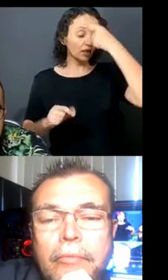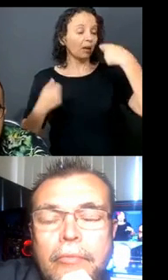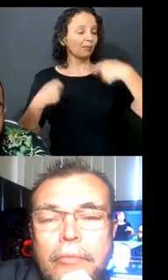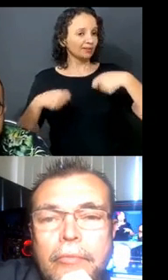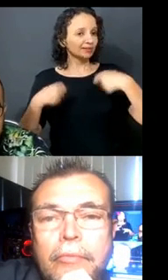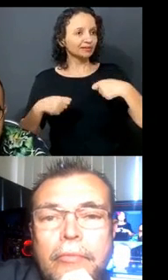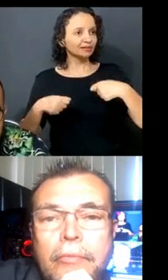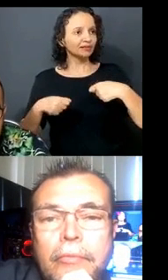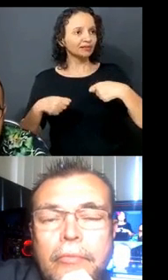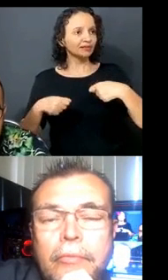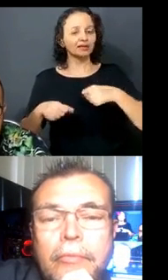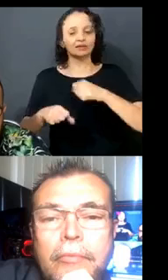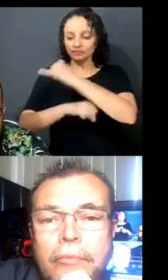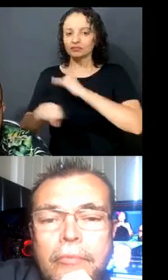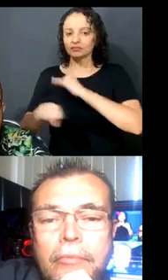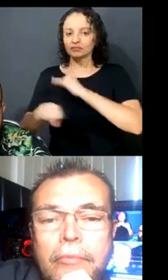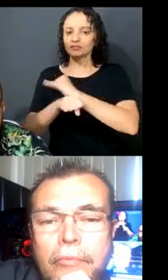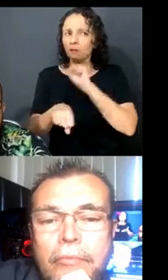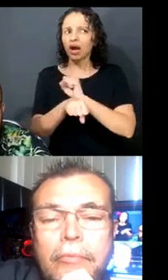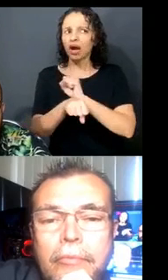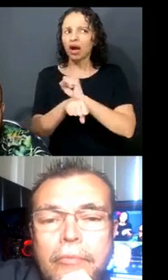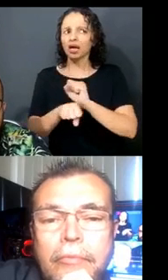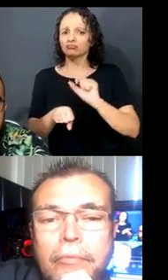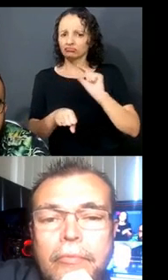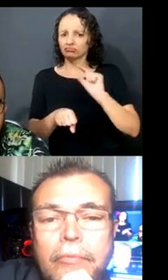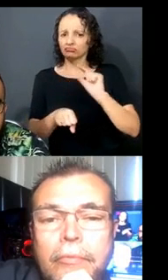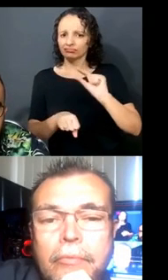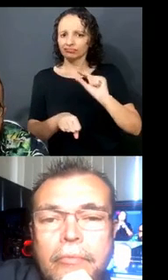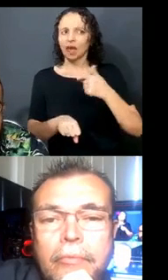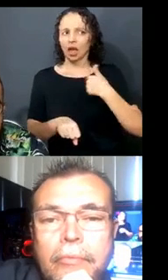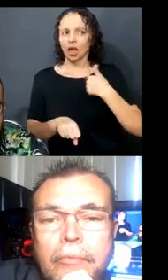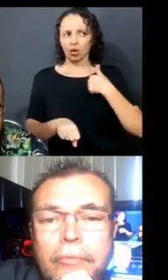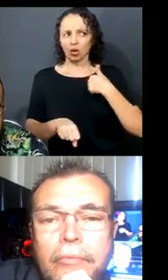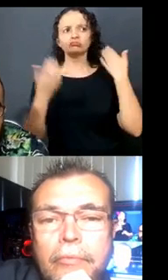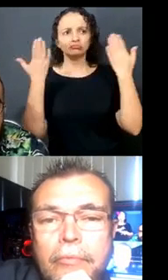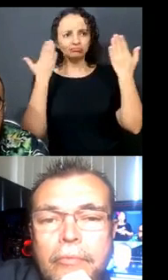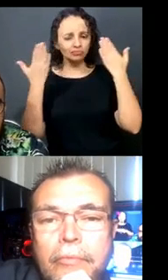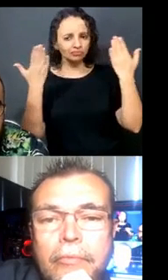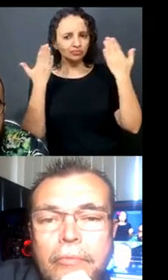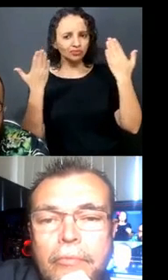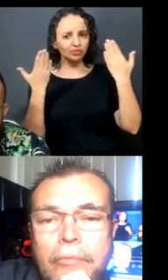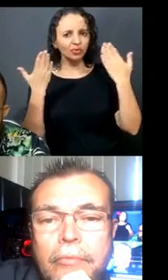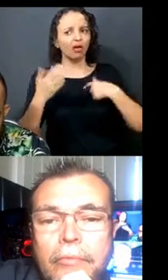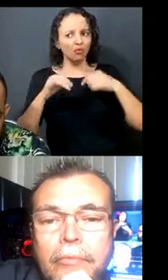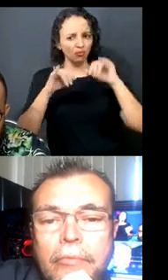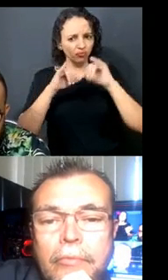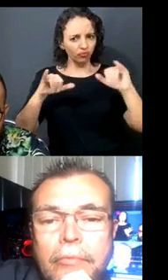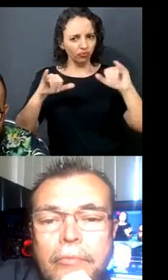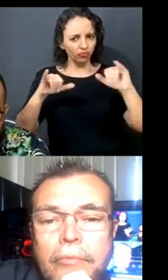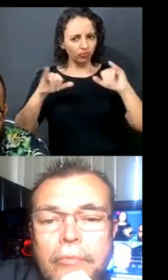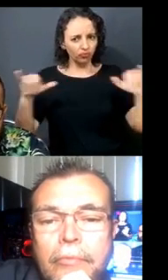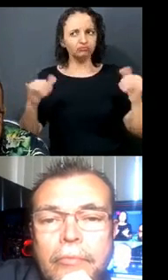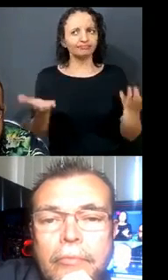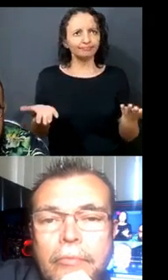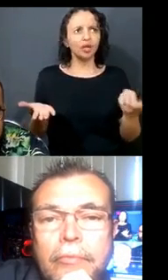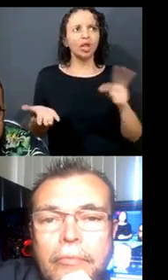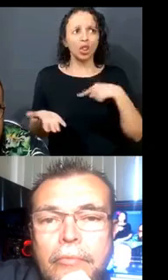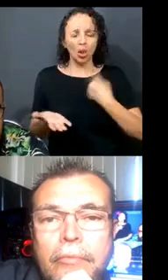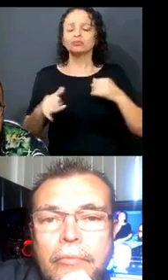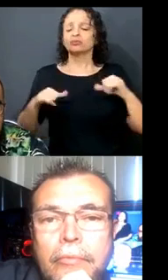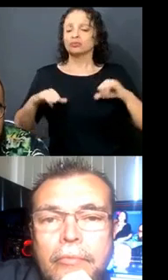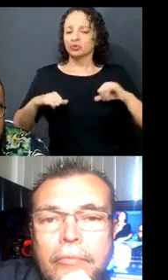um desligamento, entender que nós precisamos nos cuidar, que realmente nos afetou